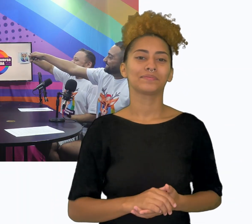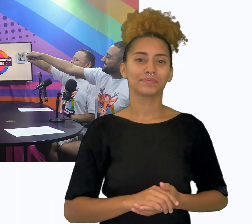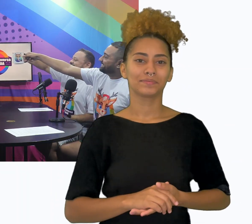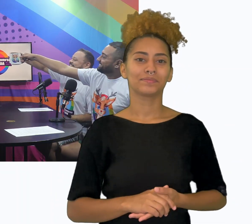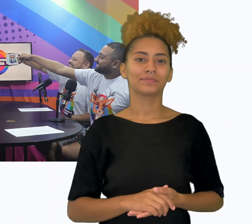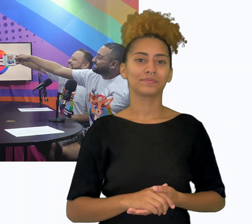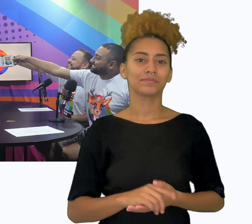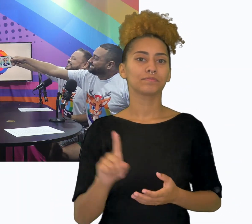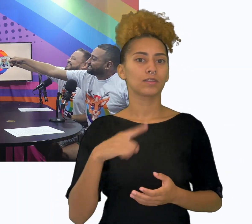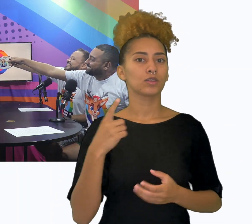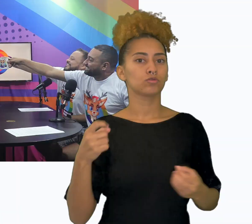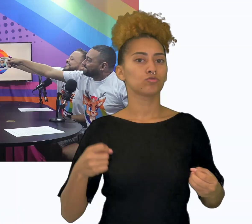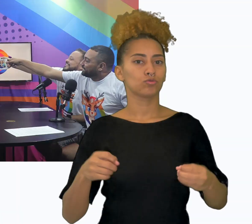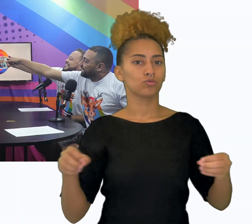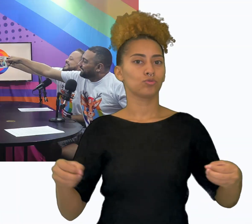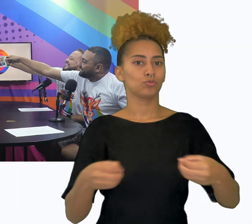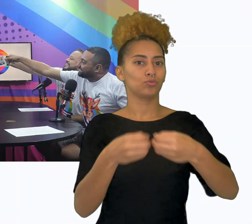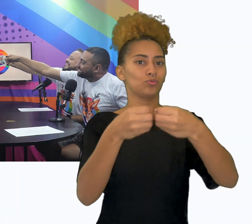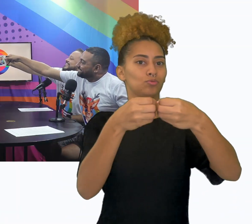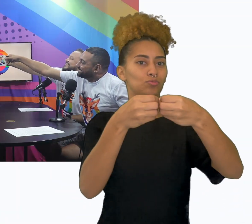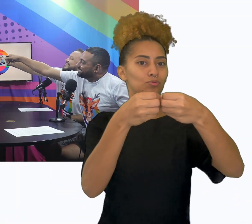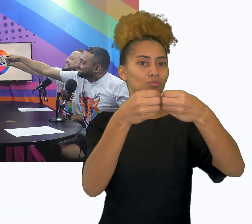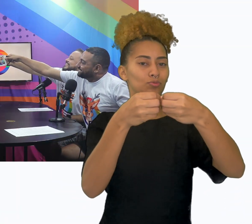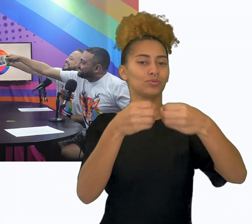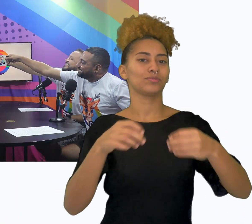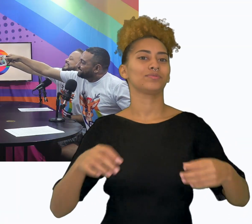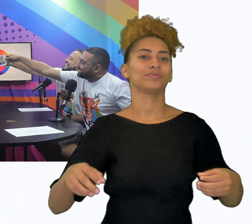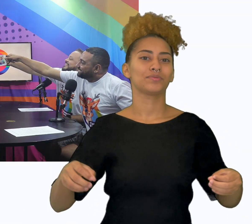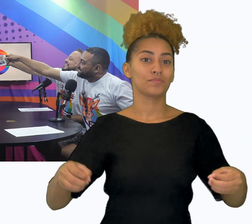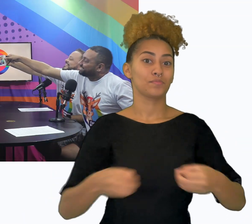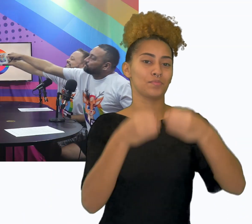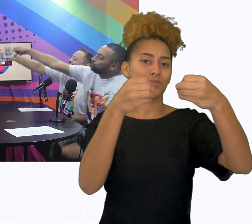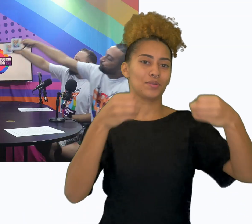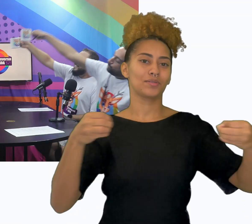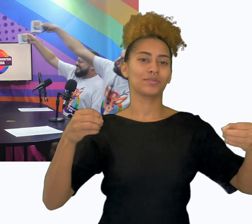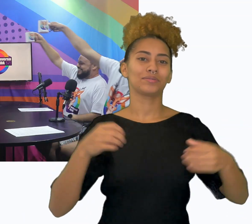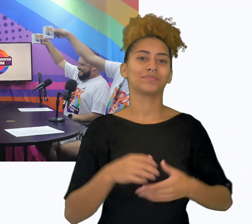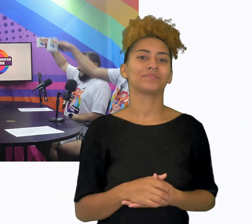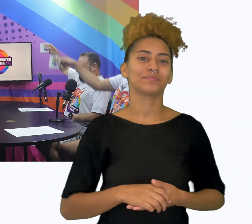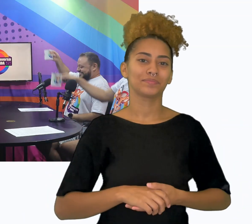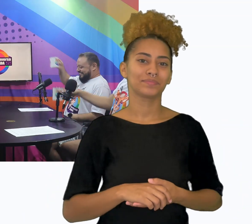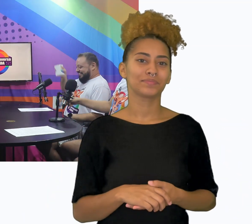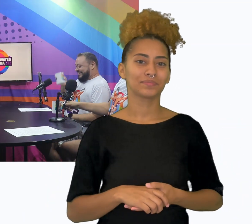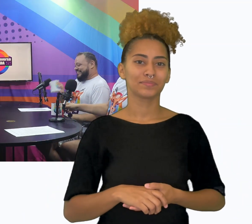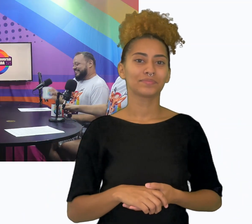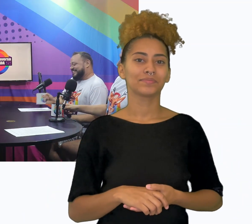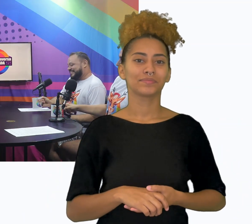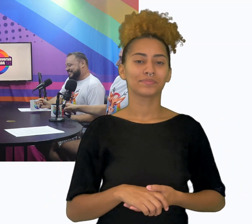A gente junta e separa, tá? Calma, 7, 8.